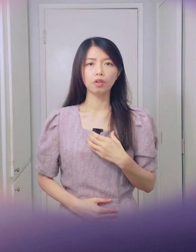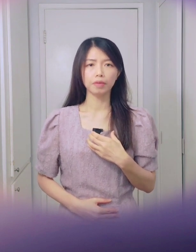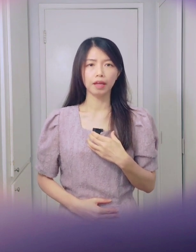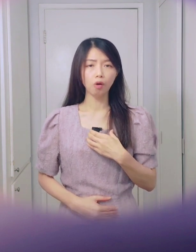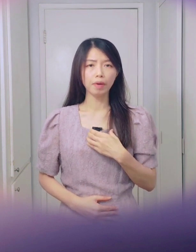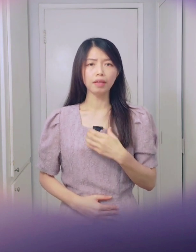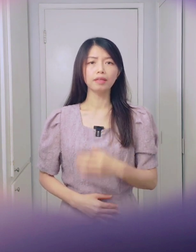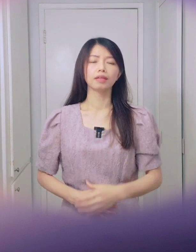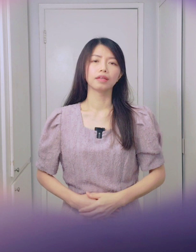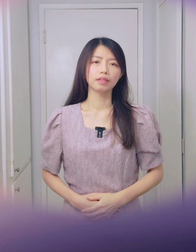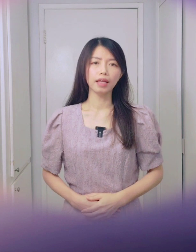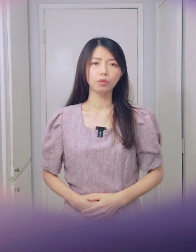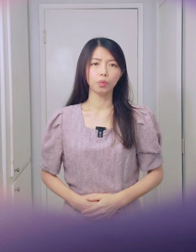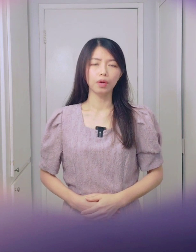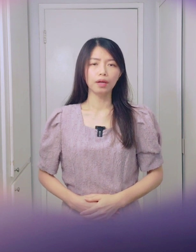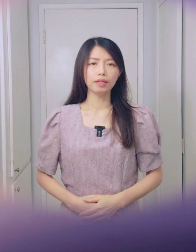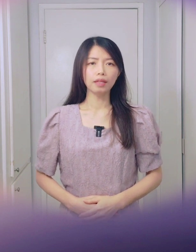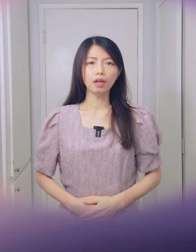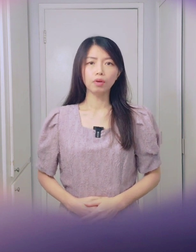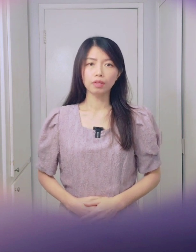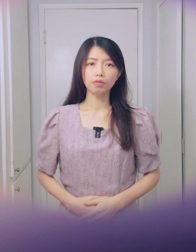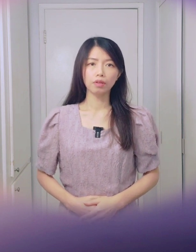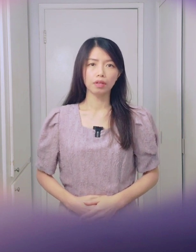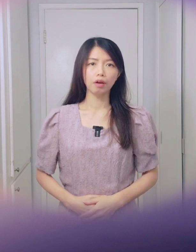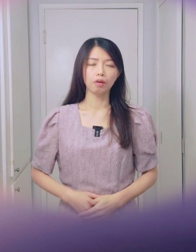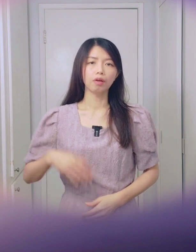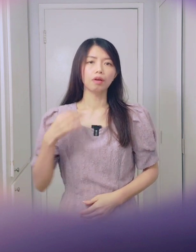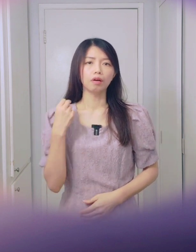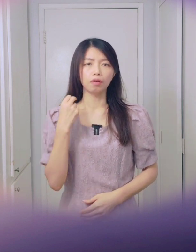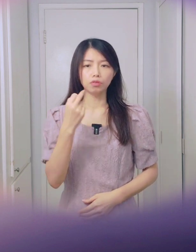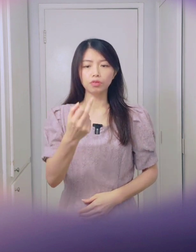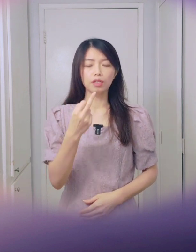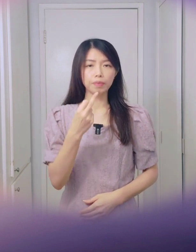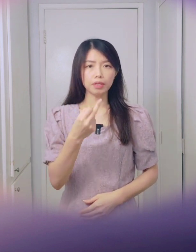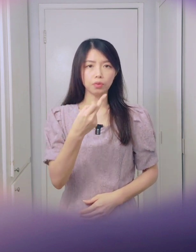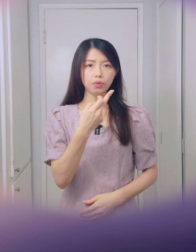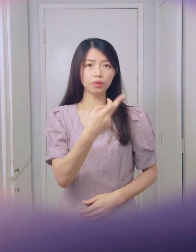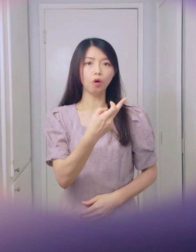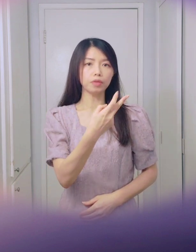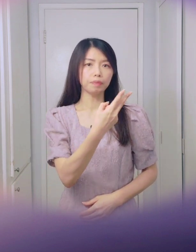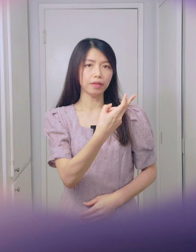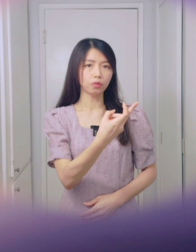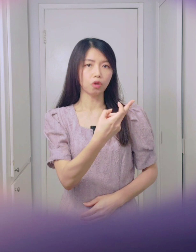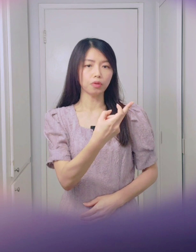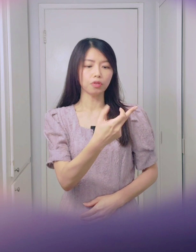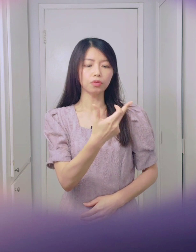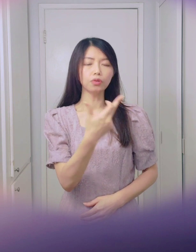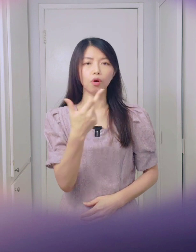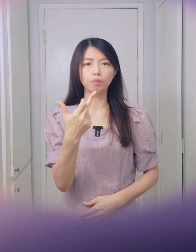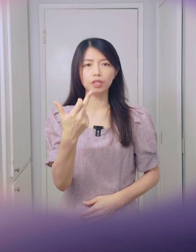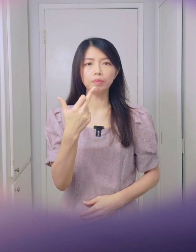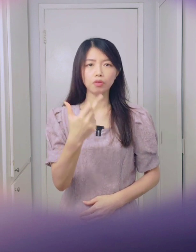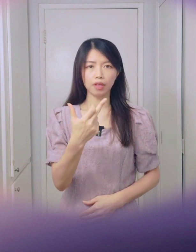뜻의 수어입니다. 험한 산도. 산이라고 하는 뜻의 수어는요. 중지를 피시고 검지는 반 정도